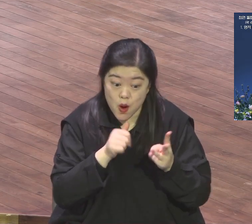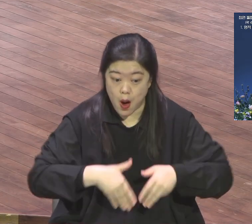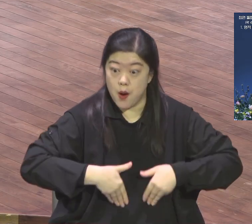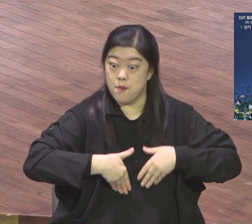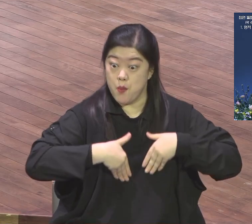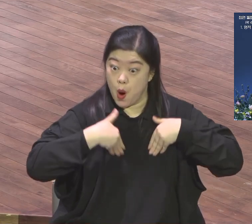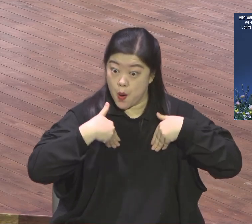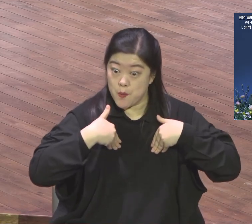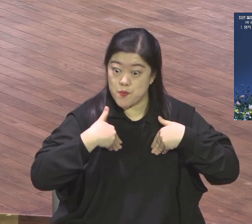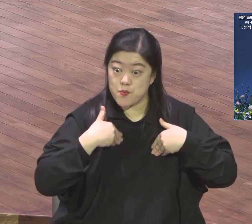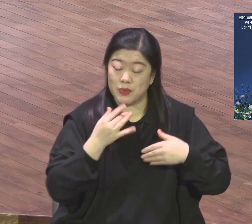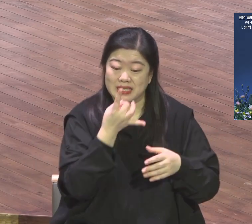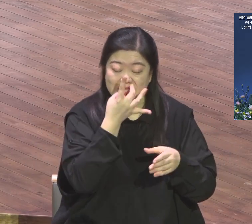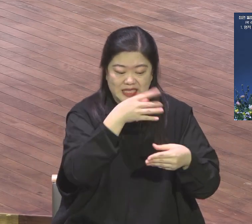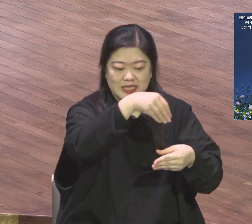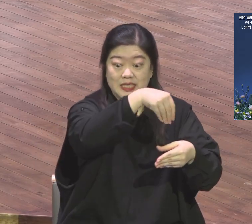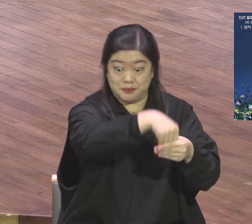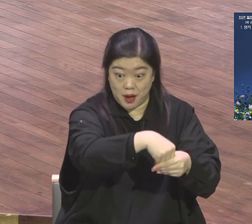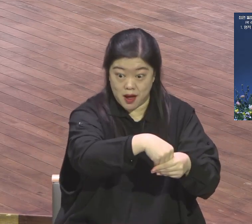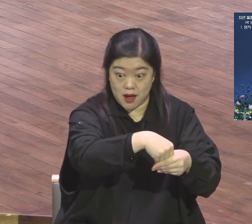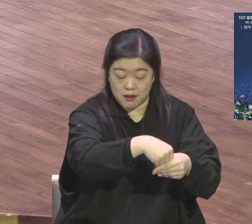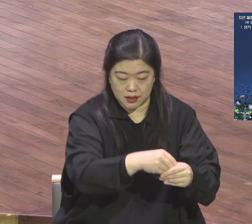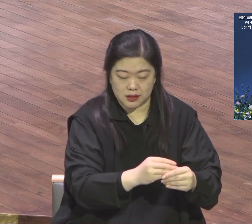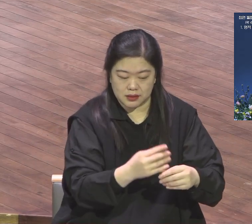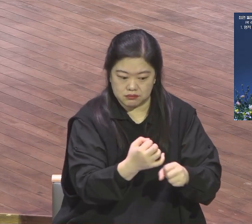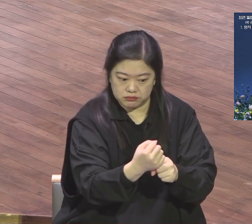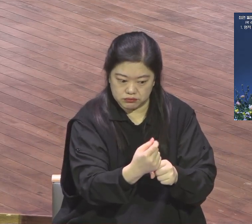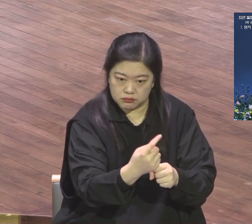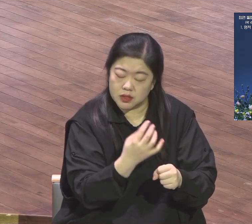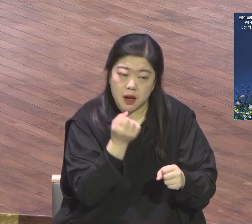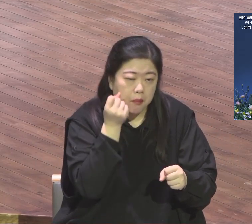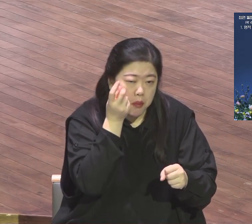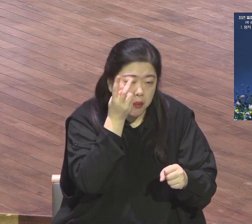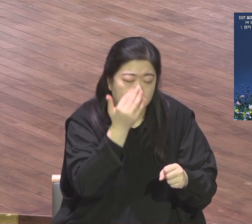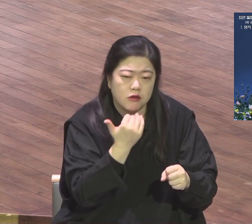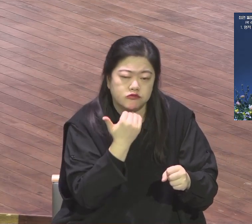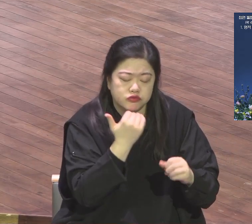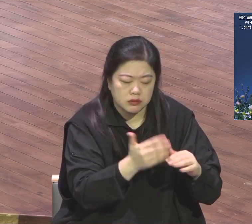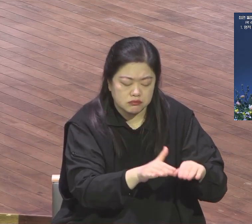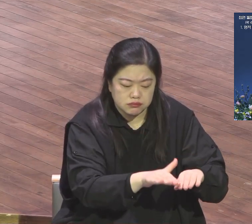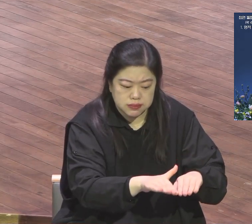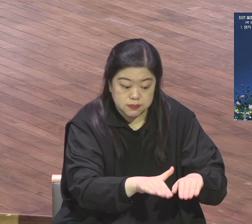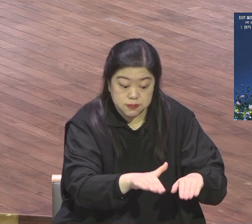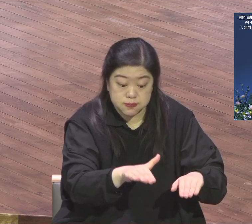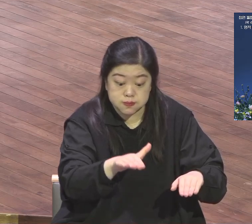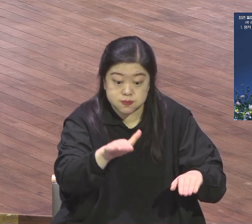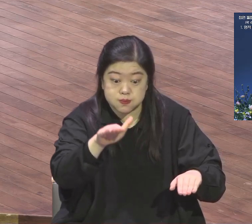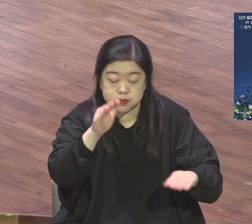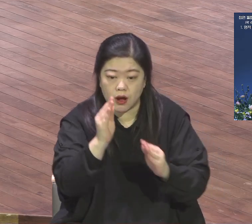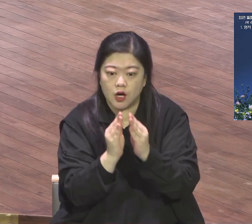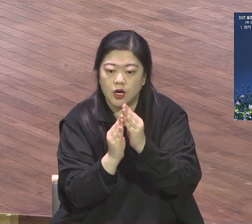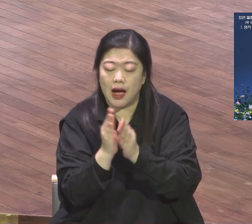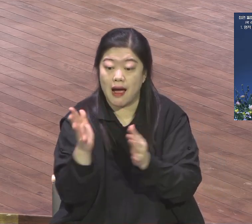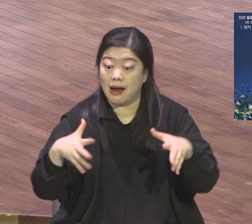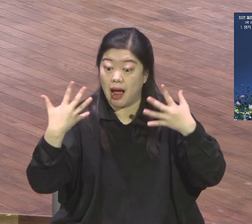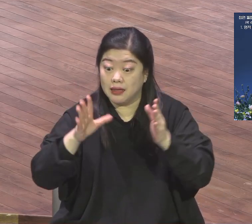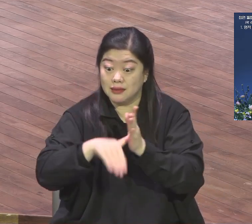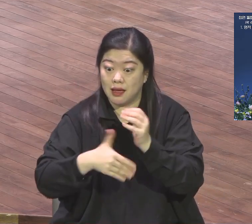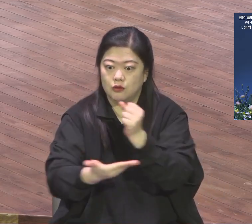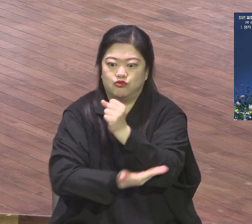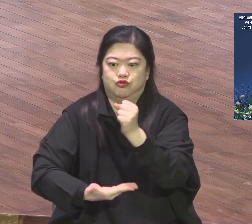지내하니까 농부들이 겨울에 나가가지고 행여나 또 이렇게 얼어 죽을까 해서 보리를 계속 밟아줍니다.